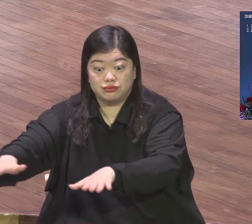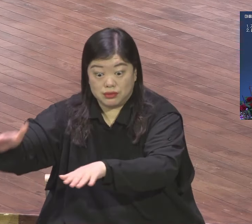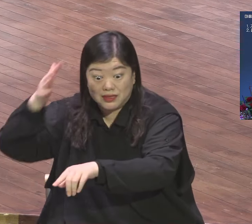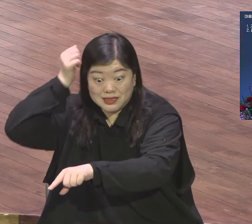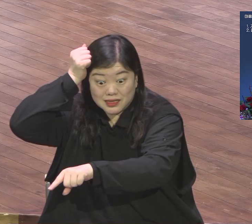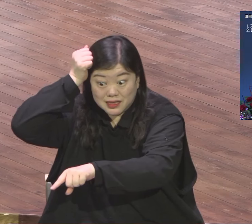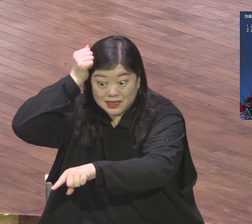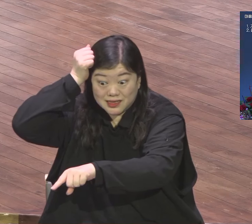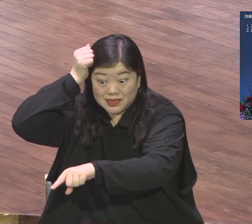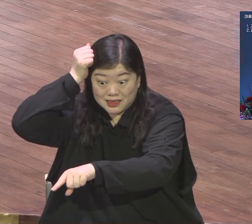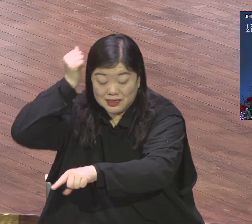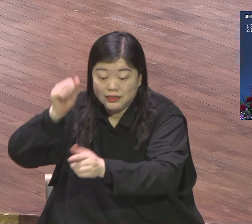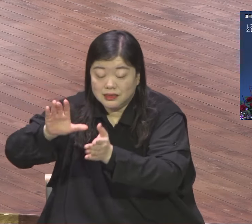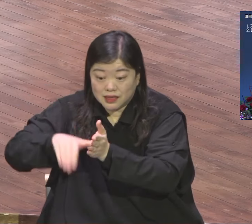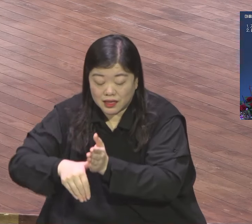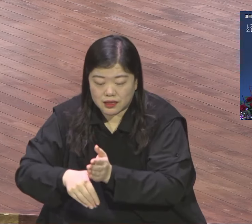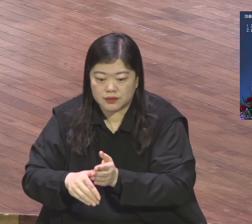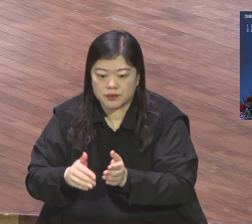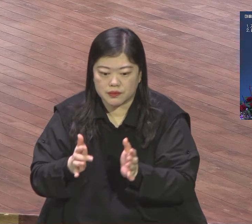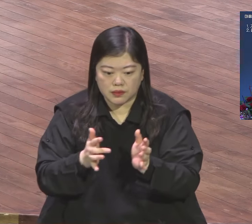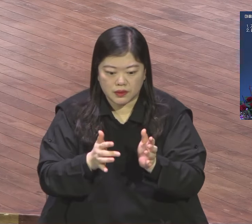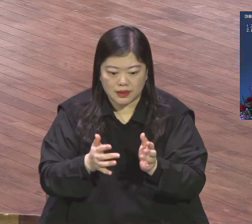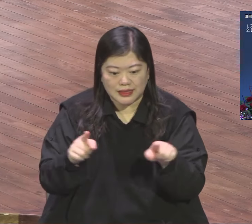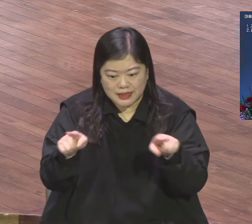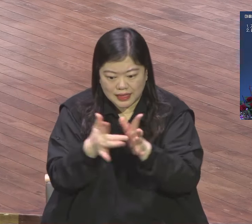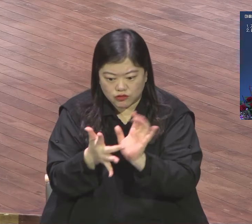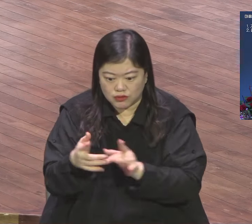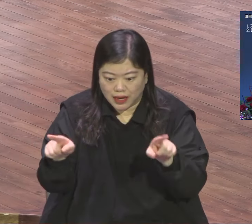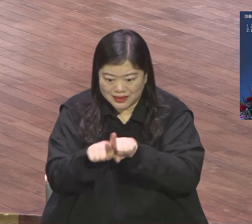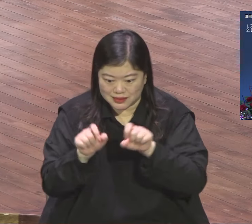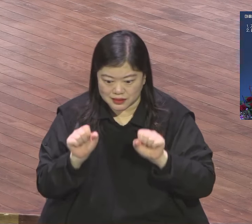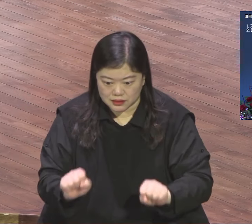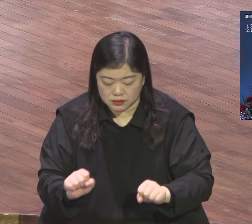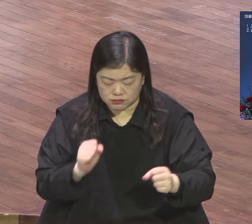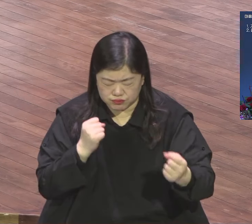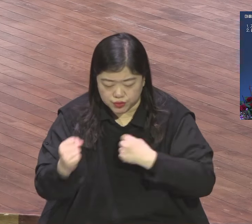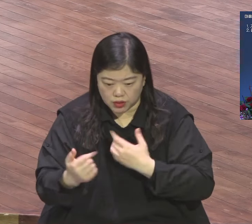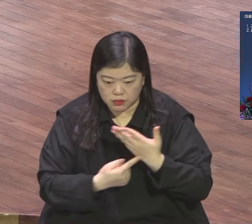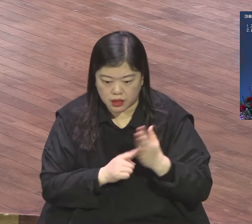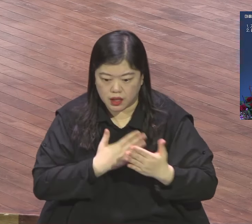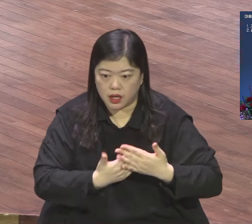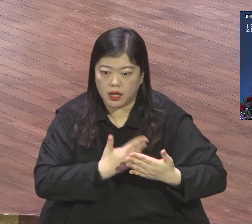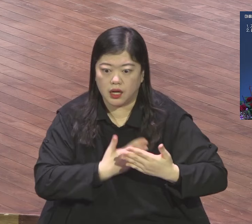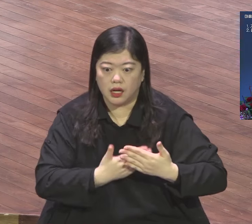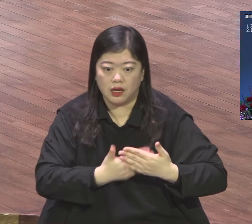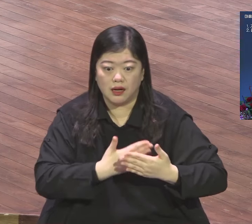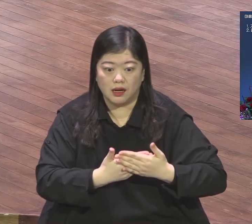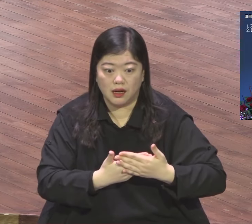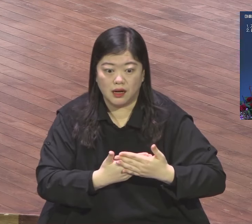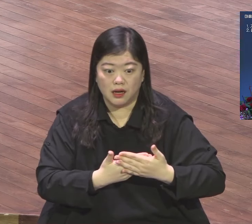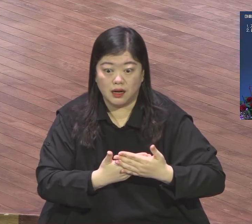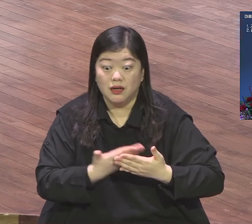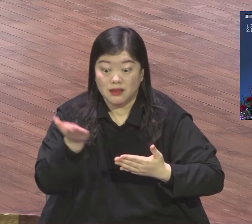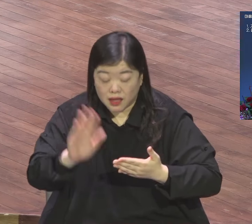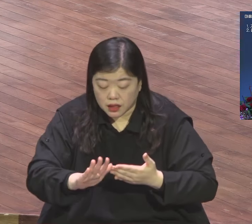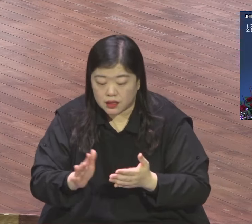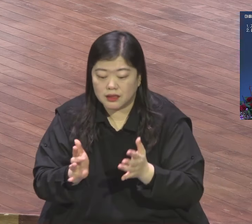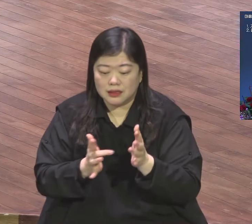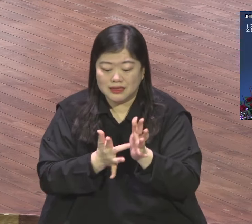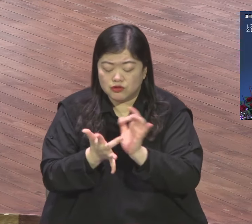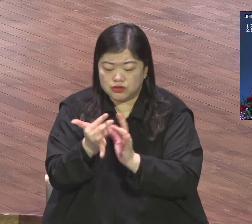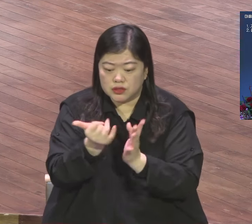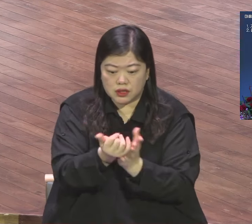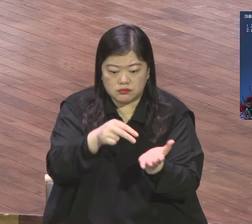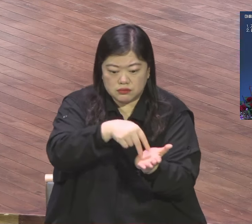마음이 어떻게 했어요? 고통과 두려움. 이제는 죽음에 대한 공포로 변해 있었습니다. 그런데